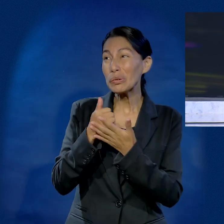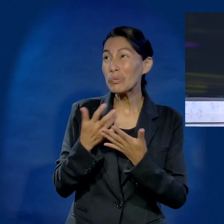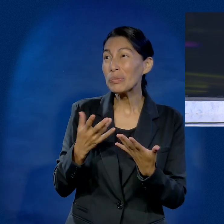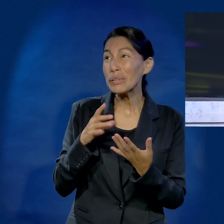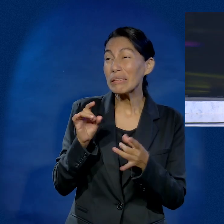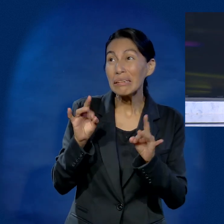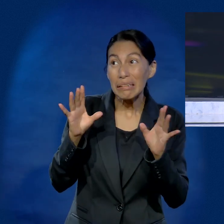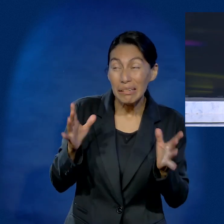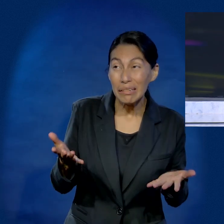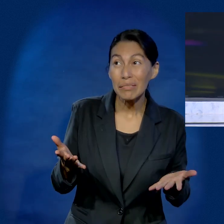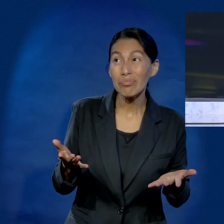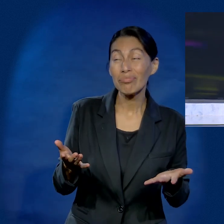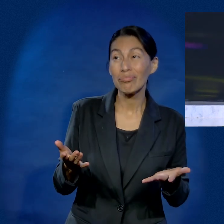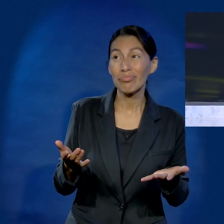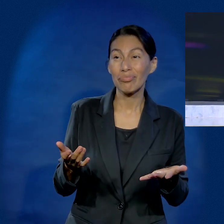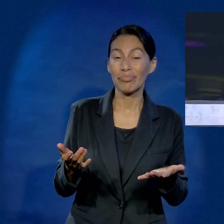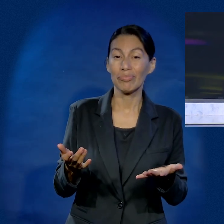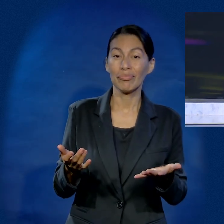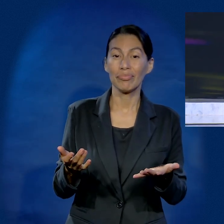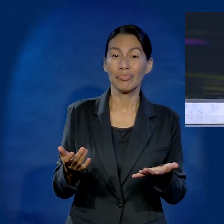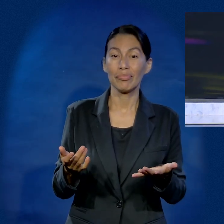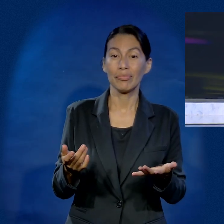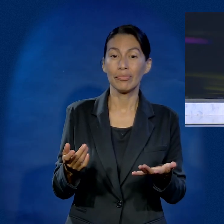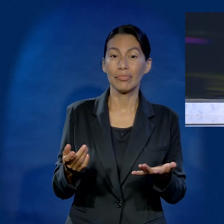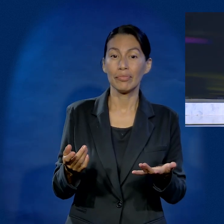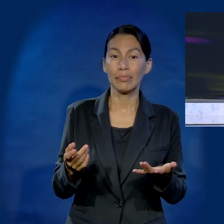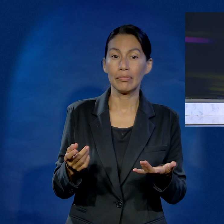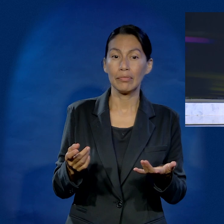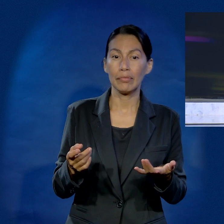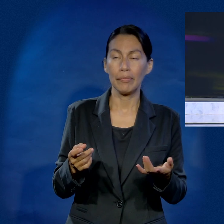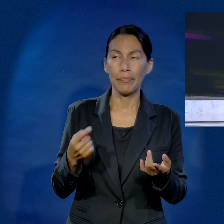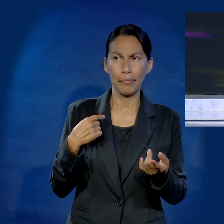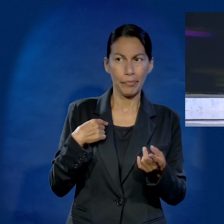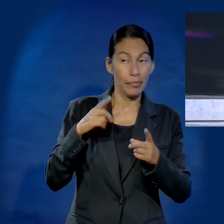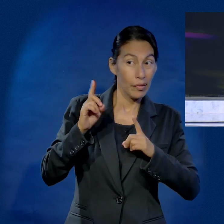necesito una señal, una señal, una señal, una señal.